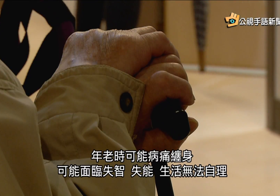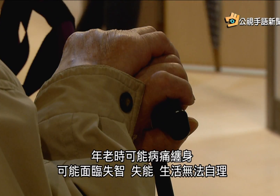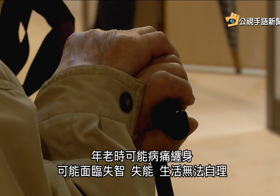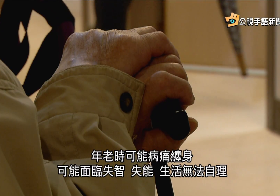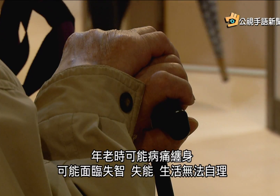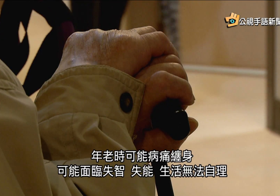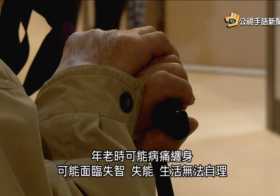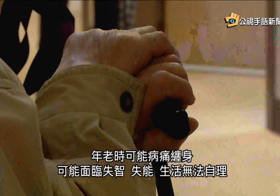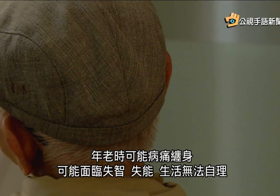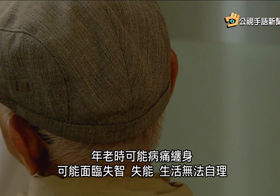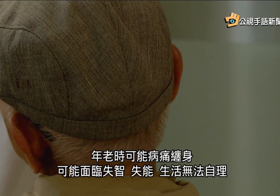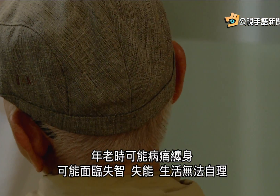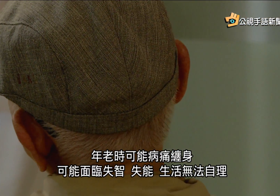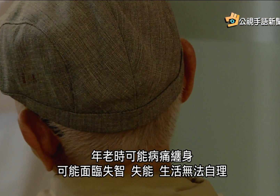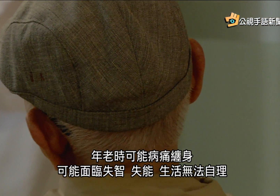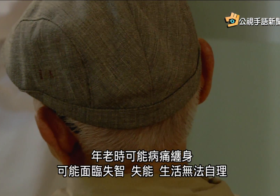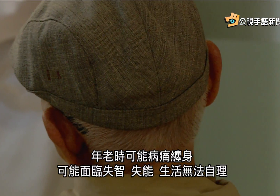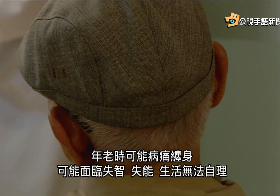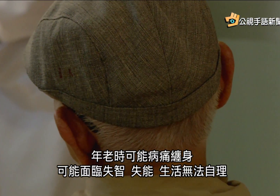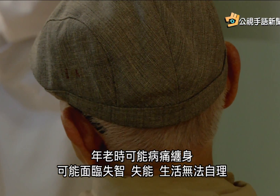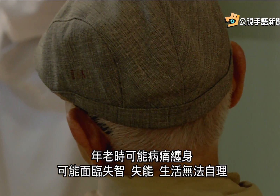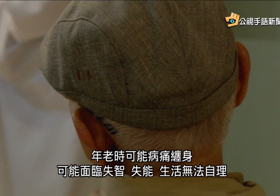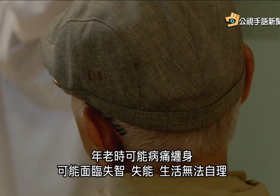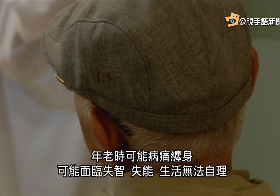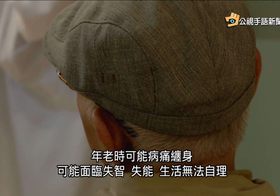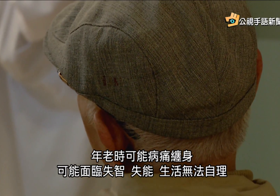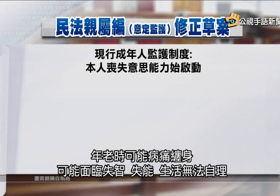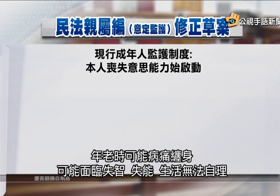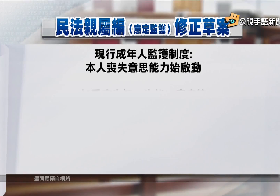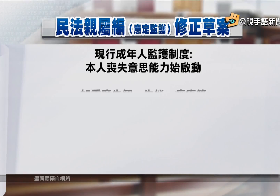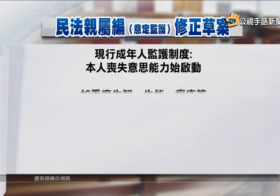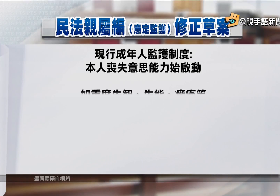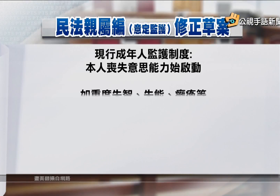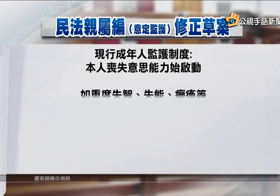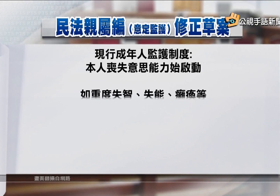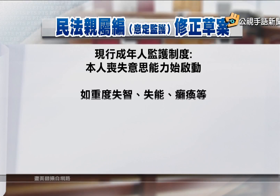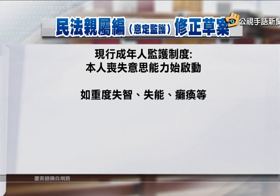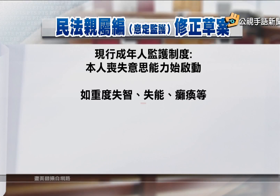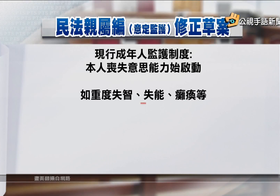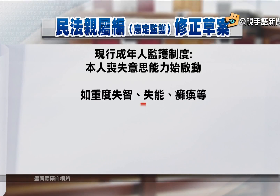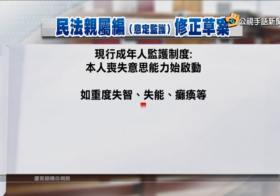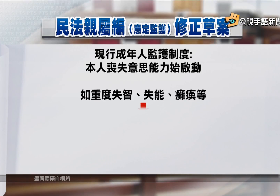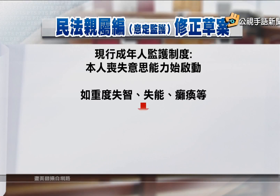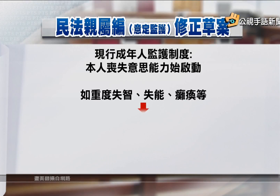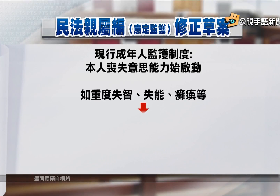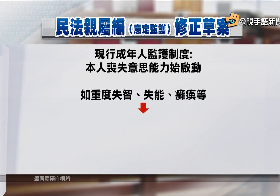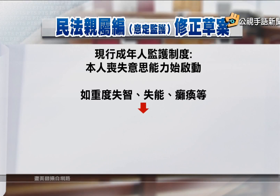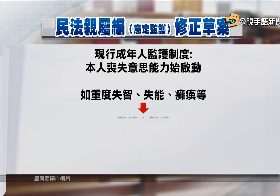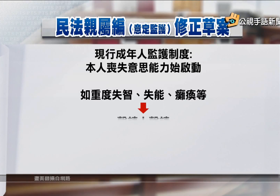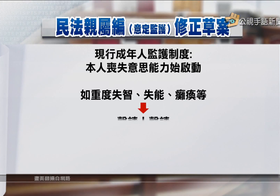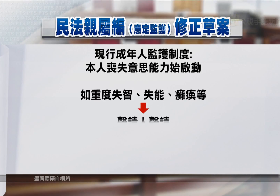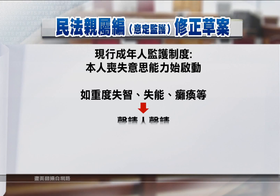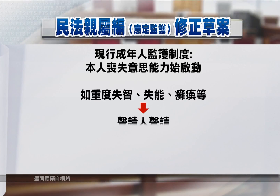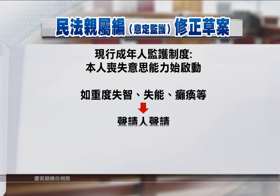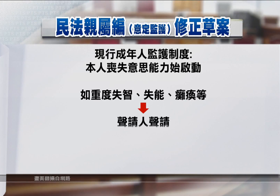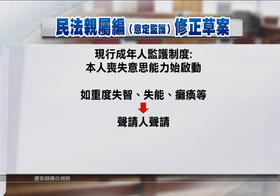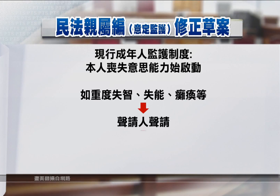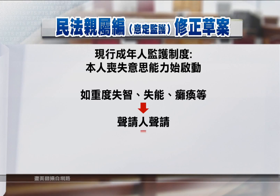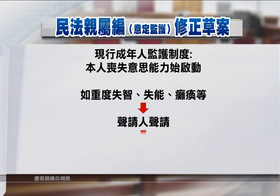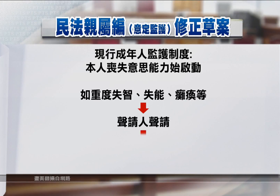身，可能面临失智、失能，生活无法自理。现行民法规定，成年监护在本人丧失意思表达能力时，